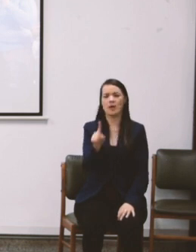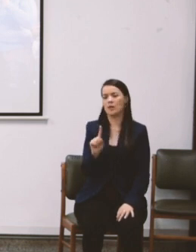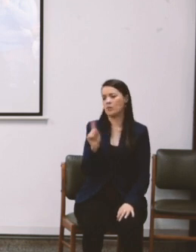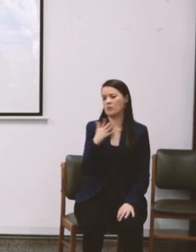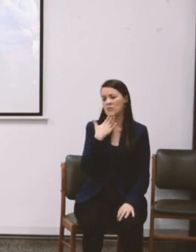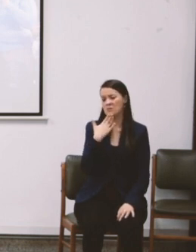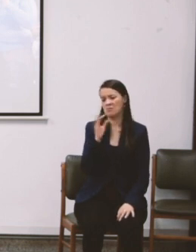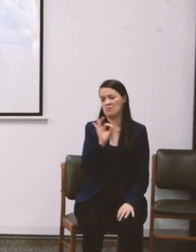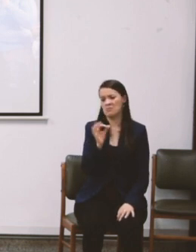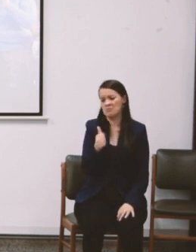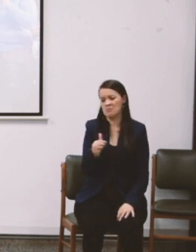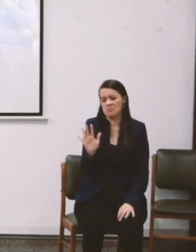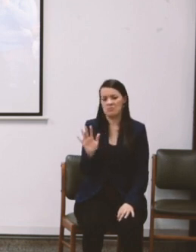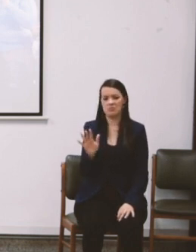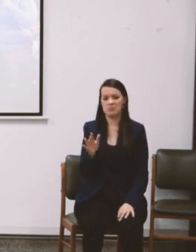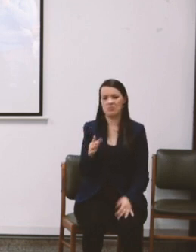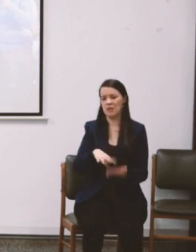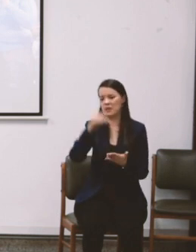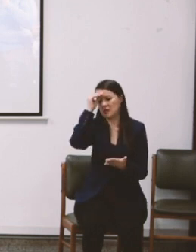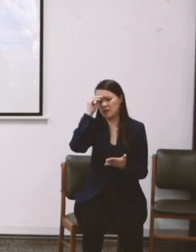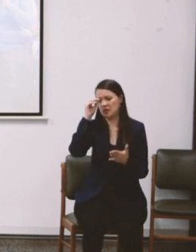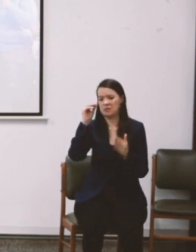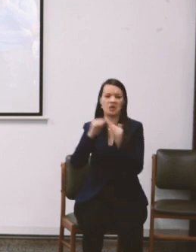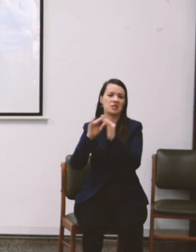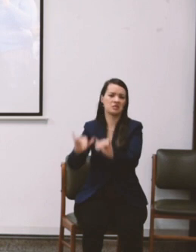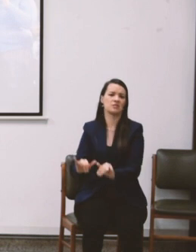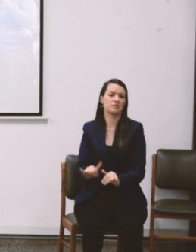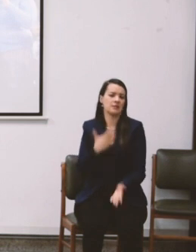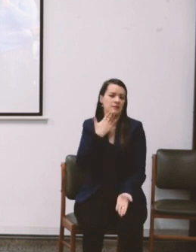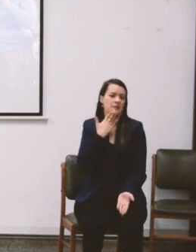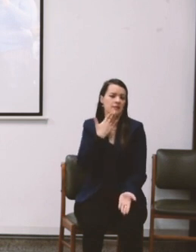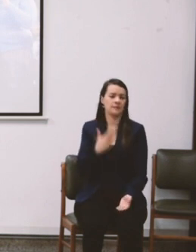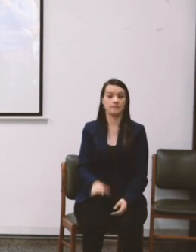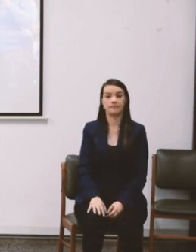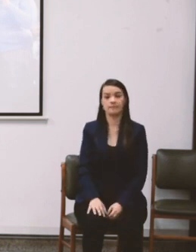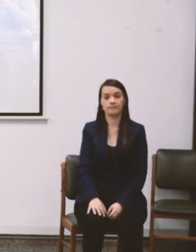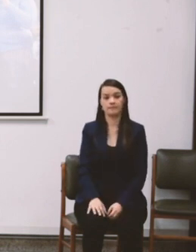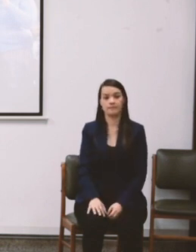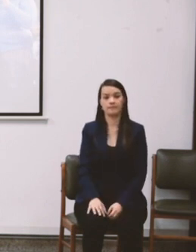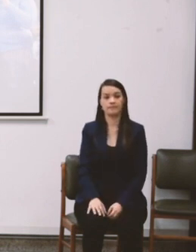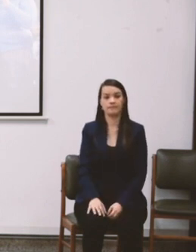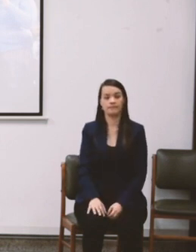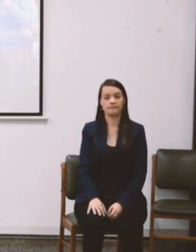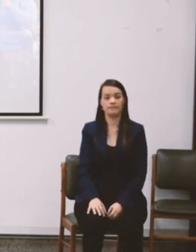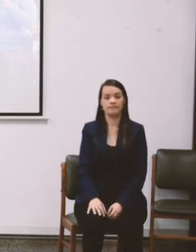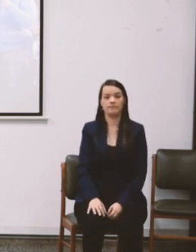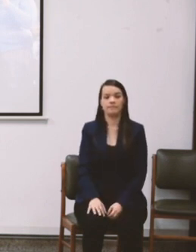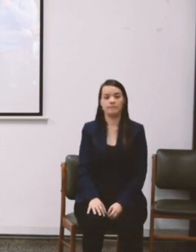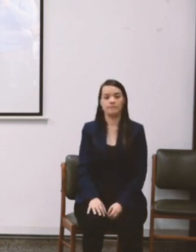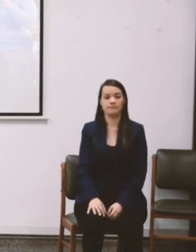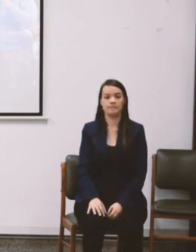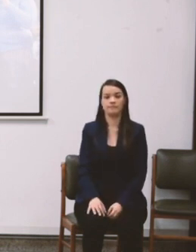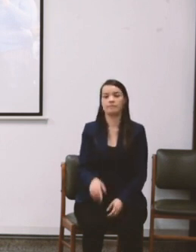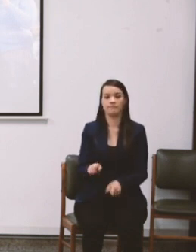no, ninguna, pues el que al menos aprenda a estar en la casa, pues como, y desde ahí parte mucho pues como de, o sea, eso también